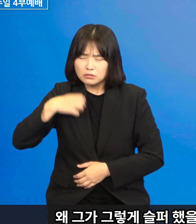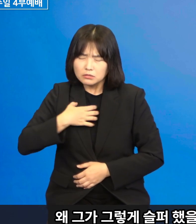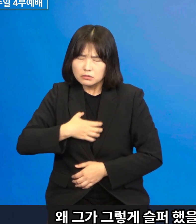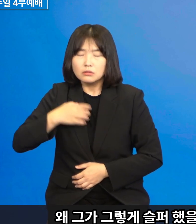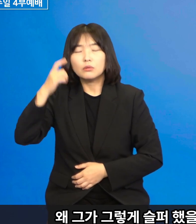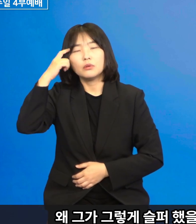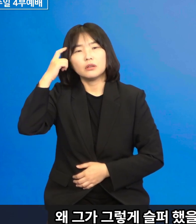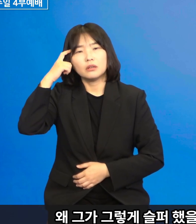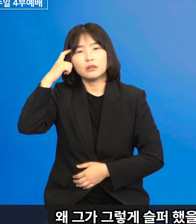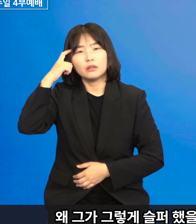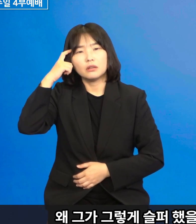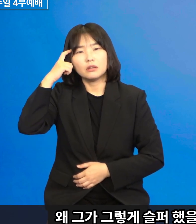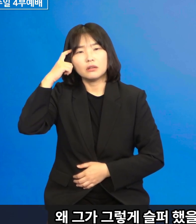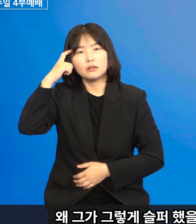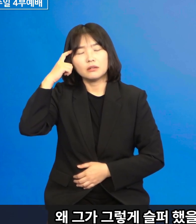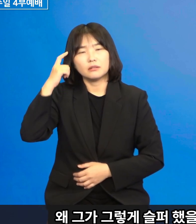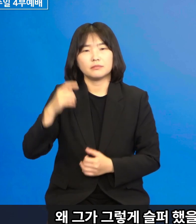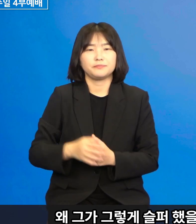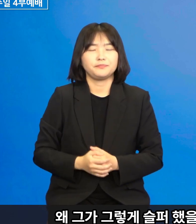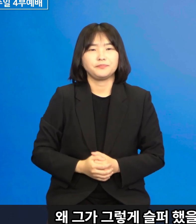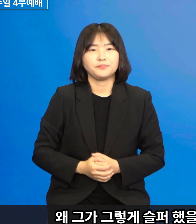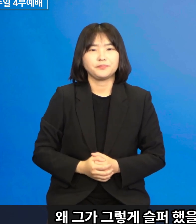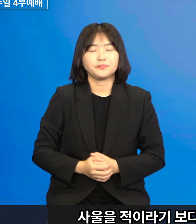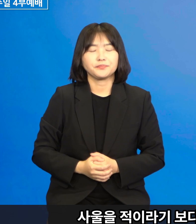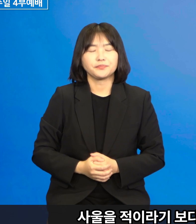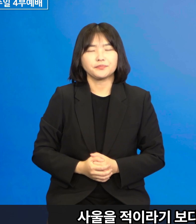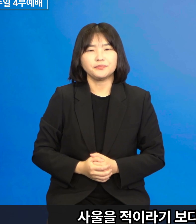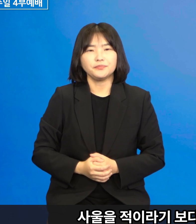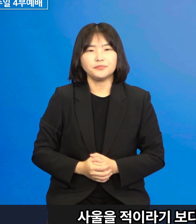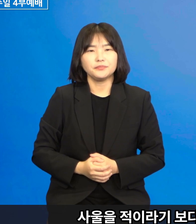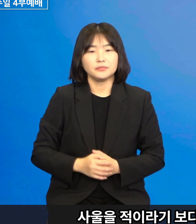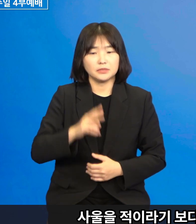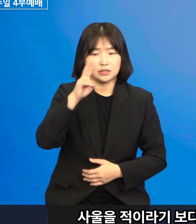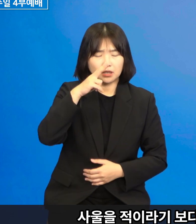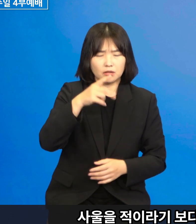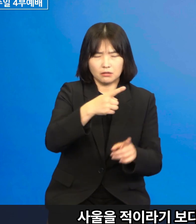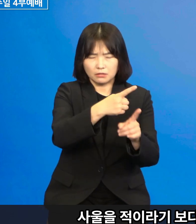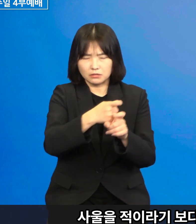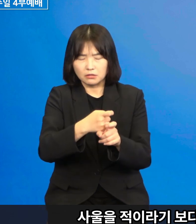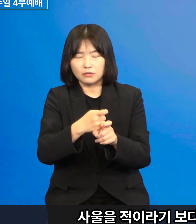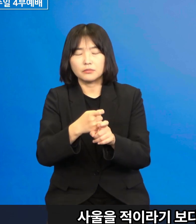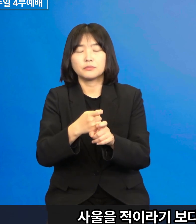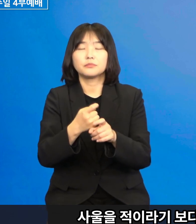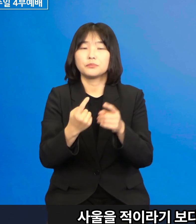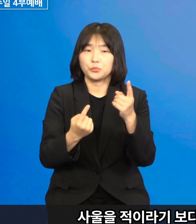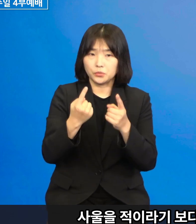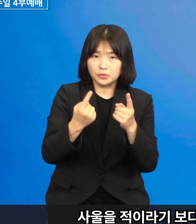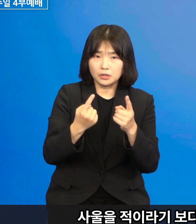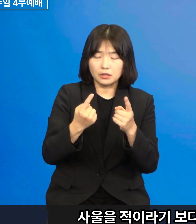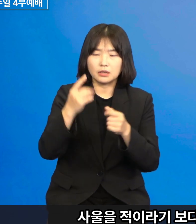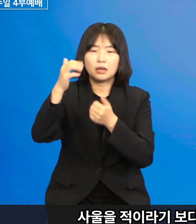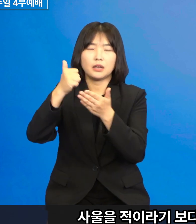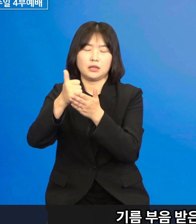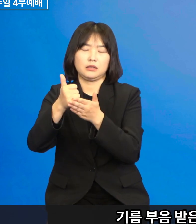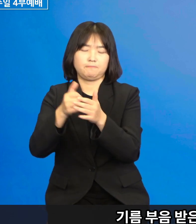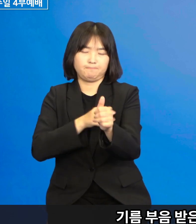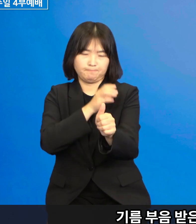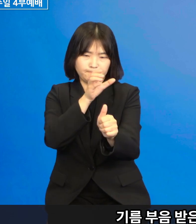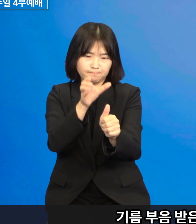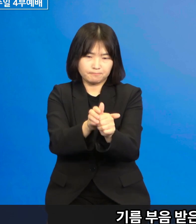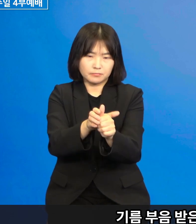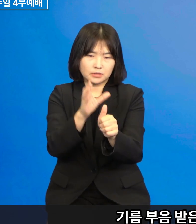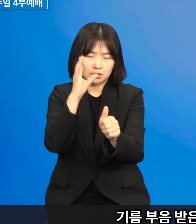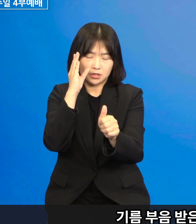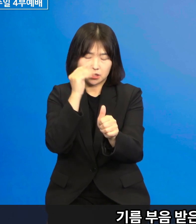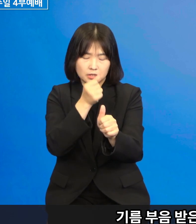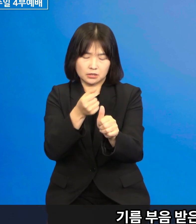슬퍼했을까 이런 생각을 하게 되었어요. 사울을 적이라기보다는 여전히 하나님이 세우신 기름 부음